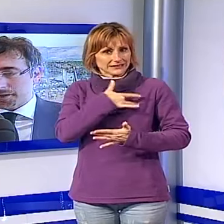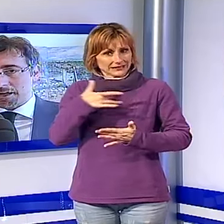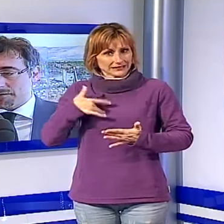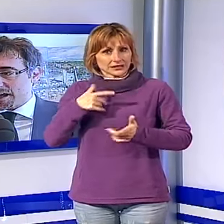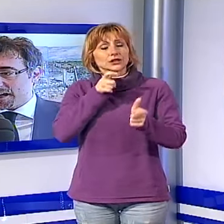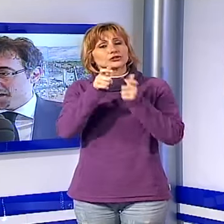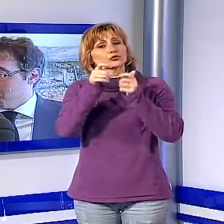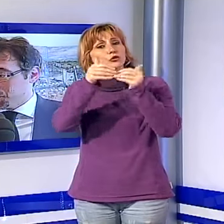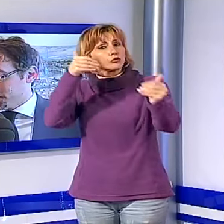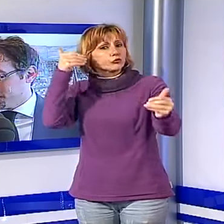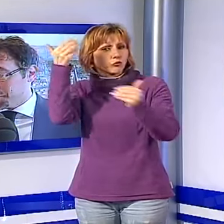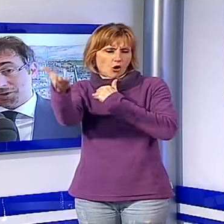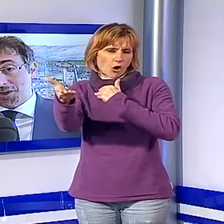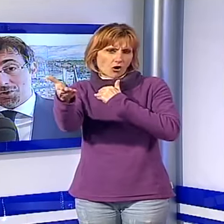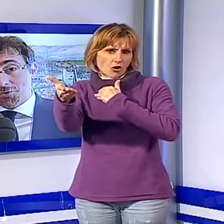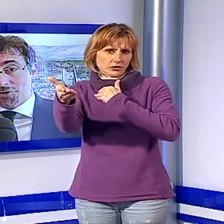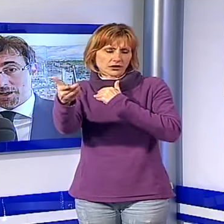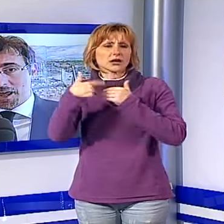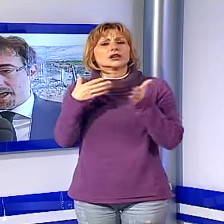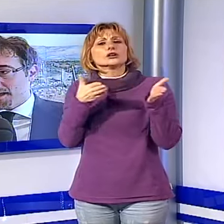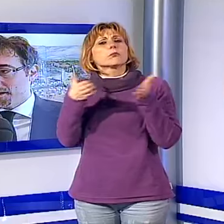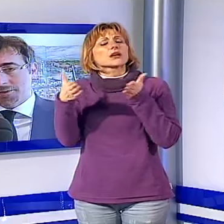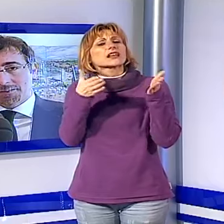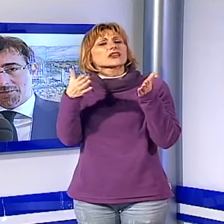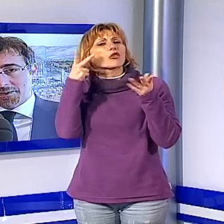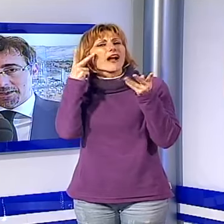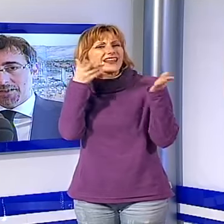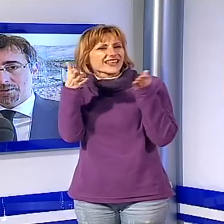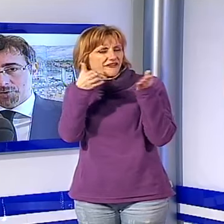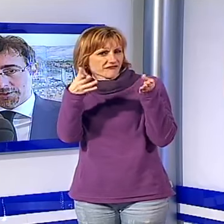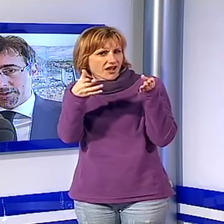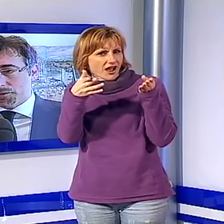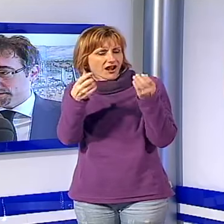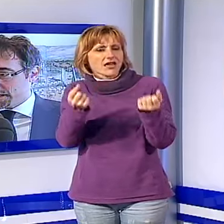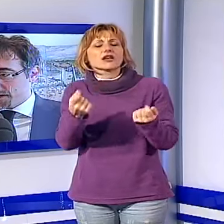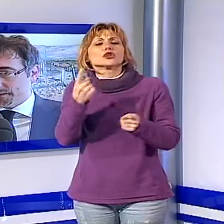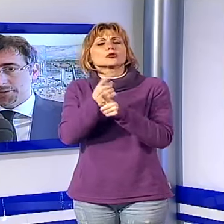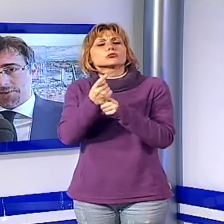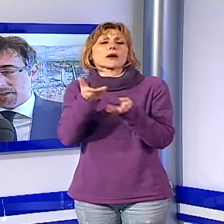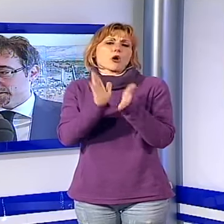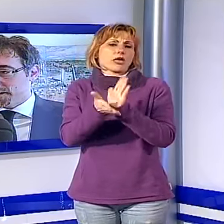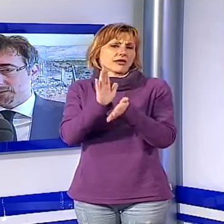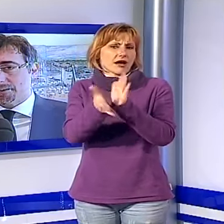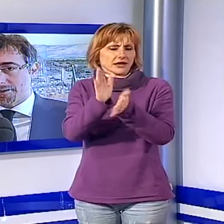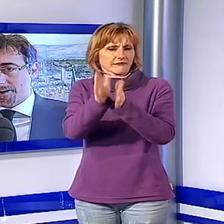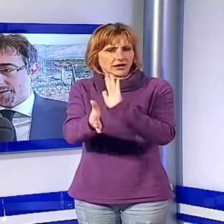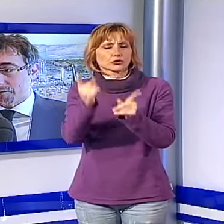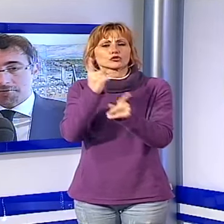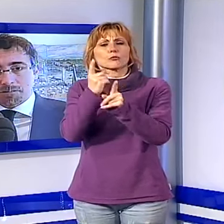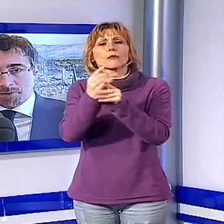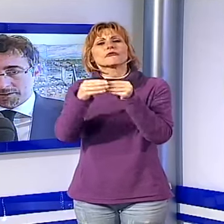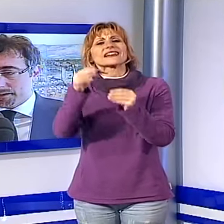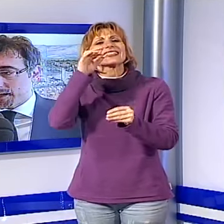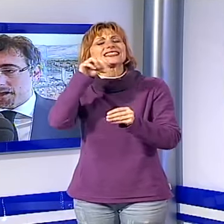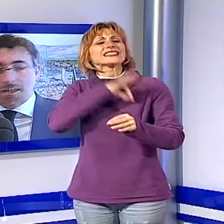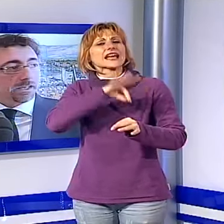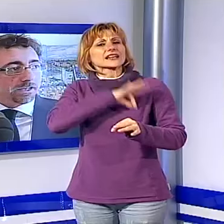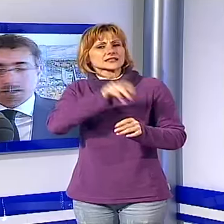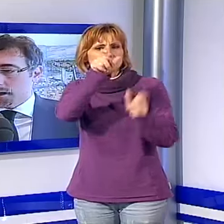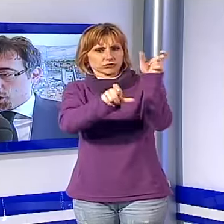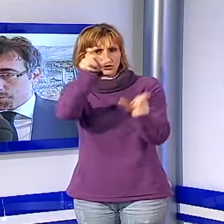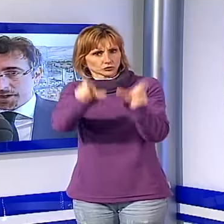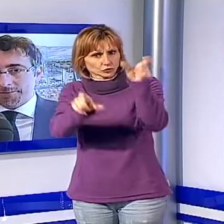periodo di carnevale, poteri forti non ce n'è, si deve tenere il timone dritto ad andare avanti, fare gli interessi della gente, far partire